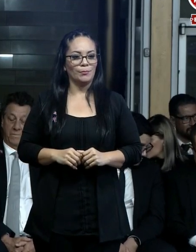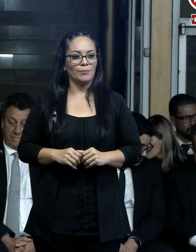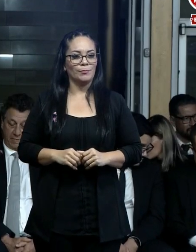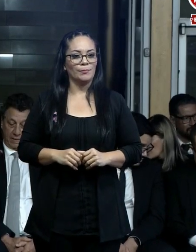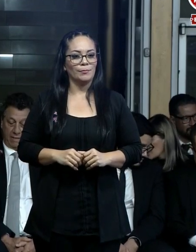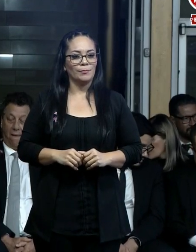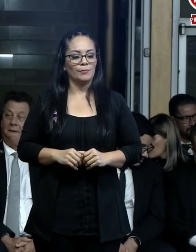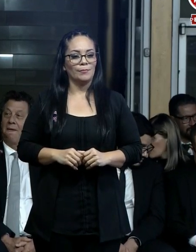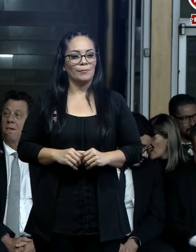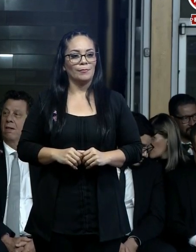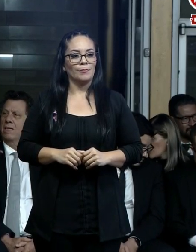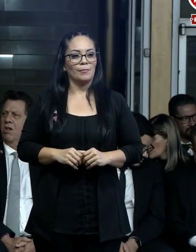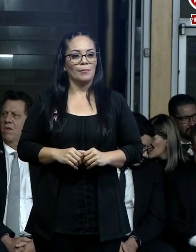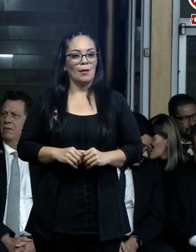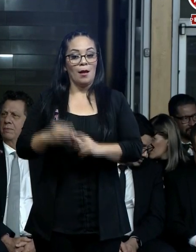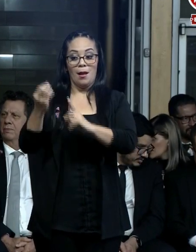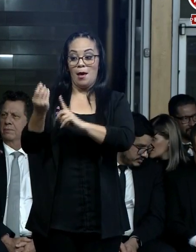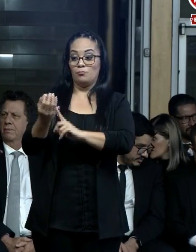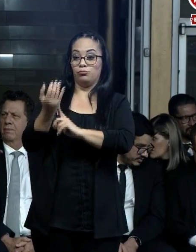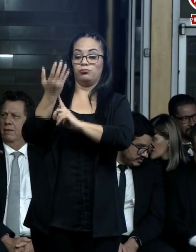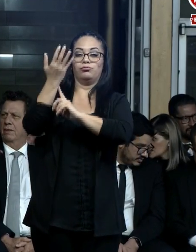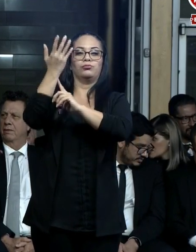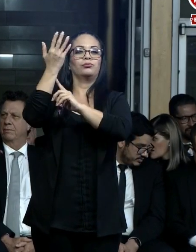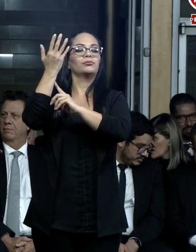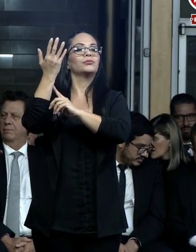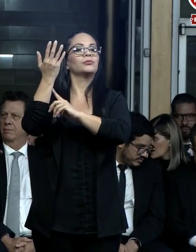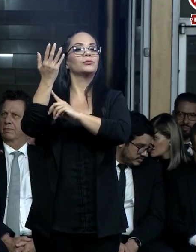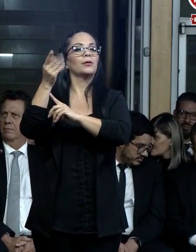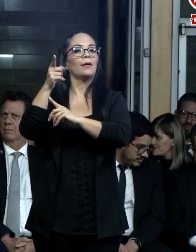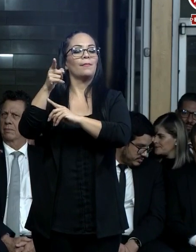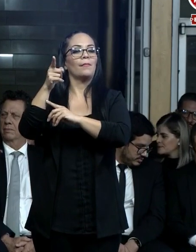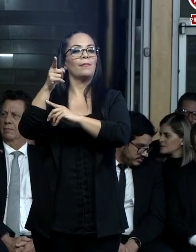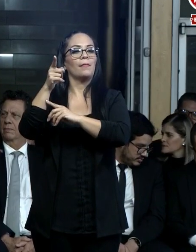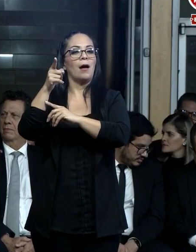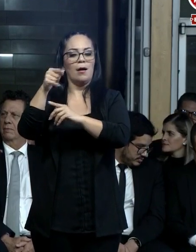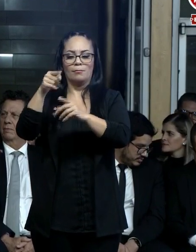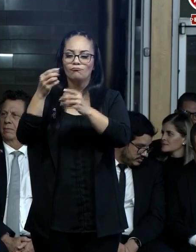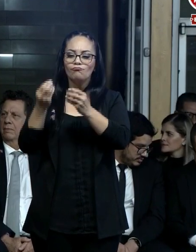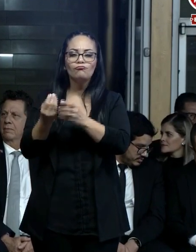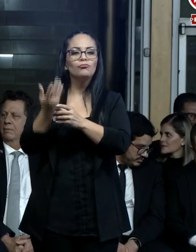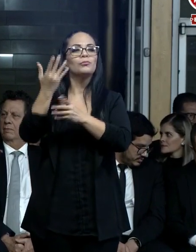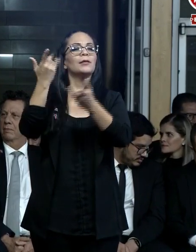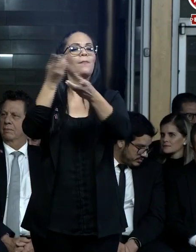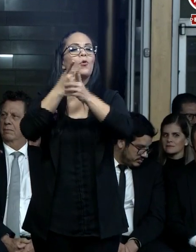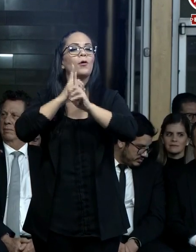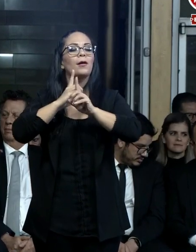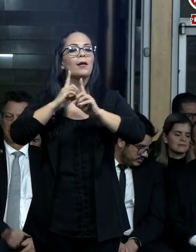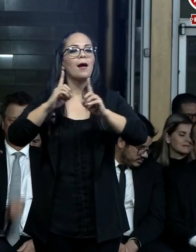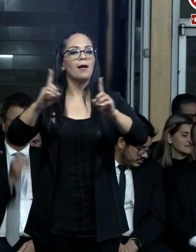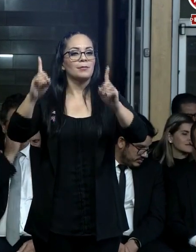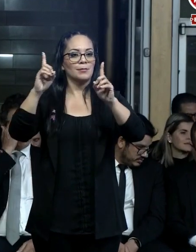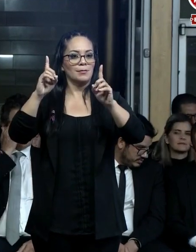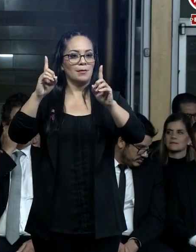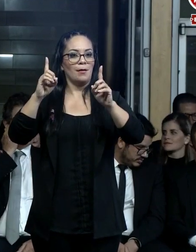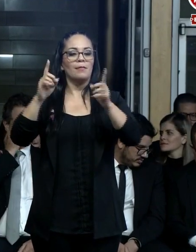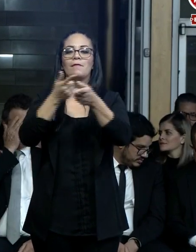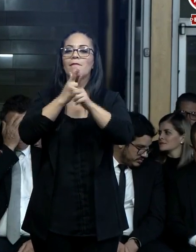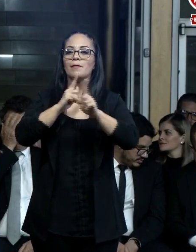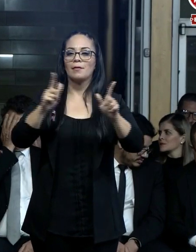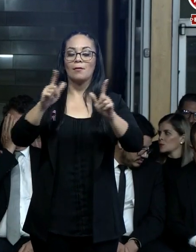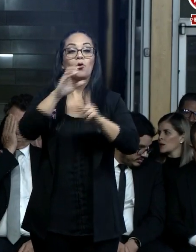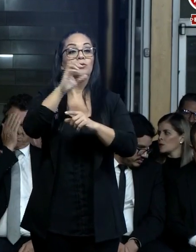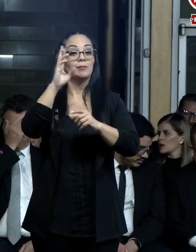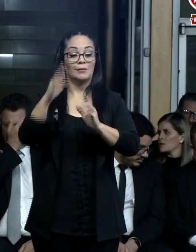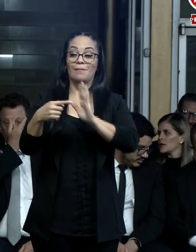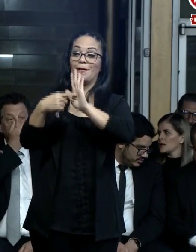La llama libertadora encendió el faro de la democracia, de una Costa Rica que le dice al